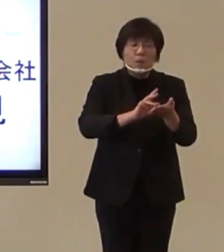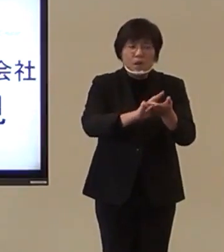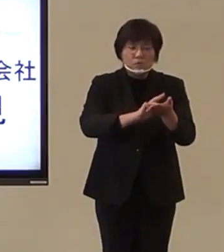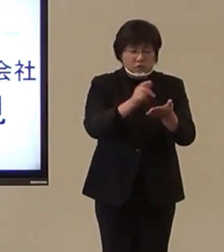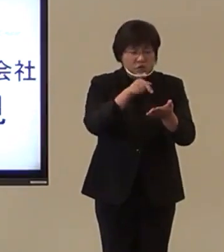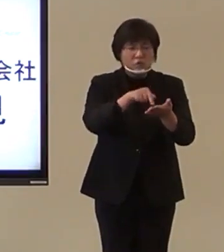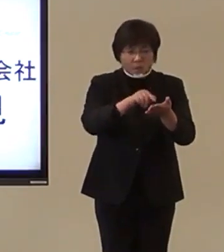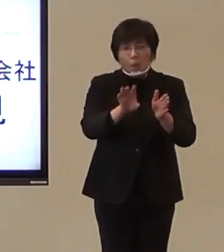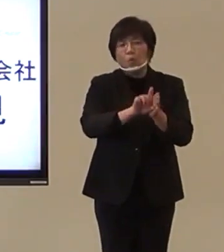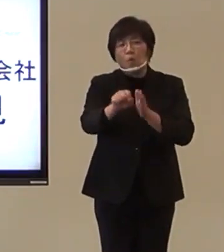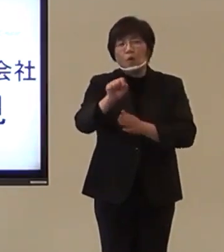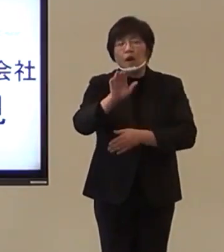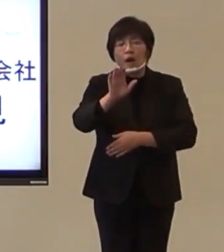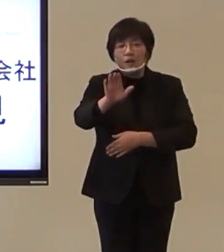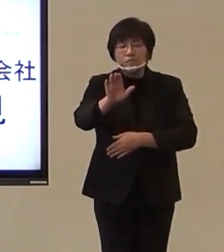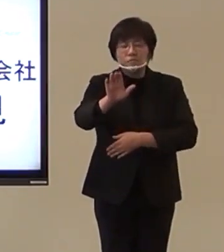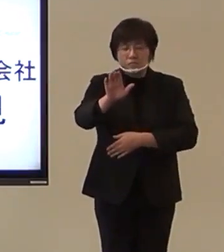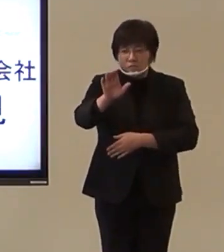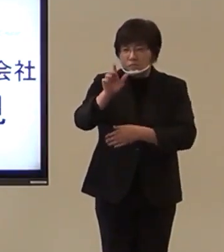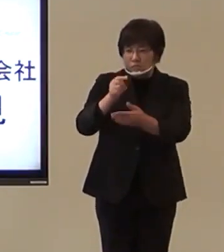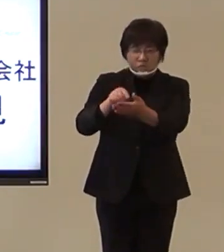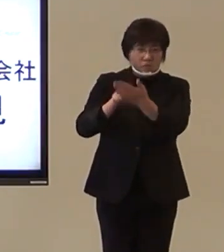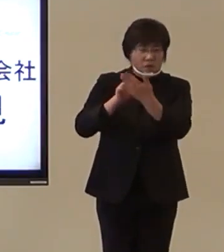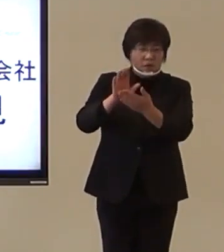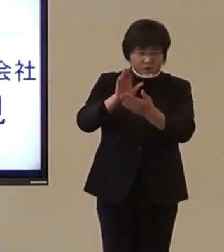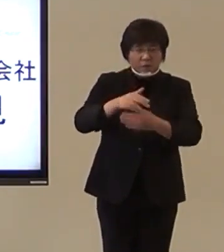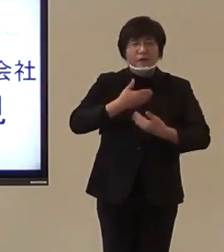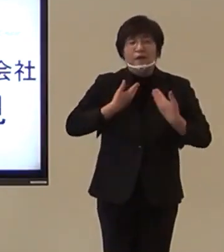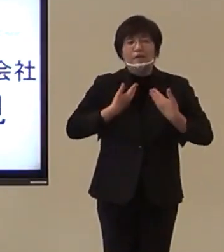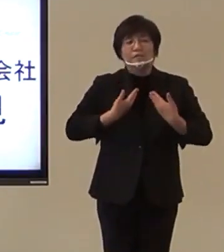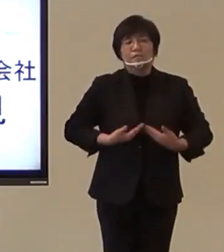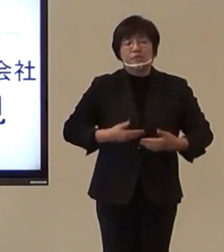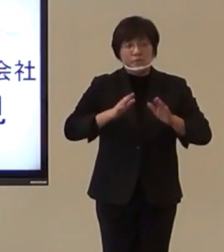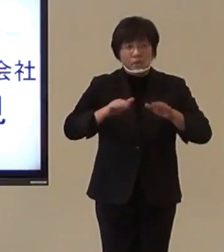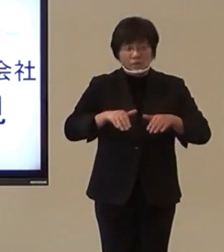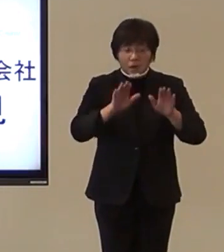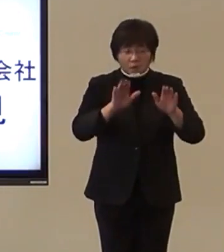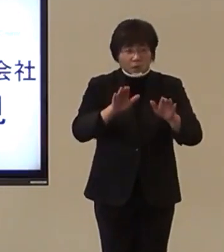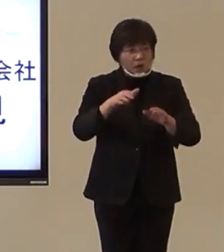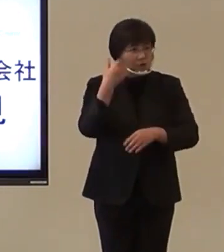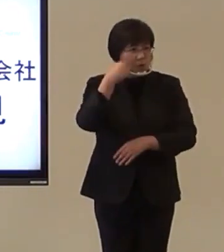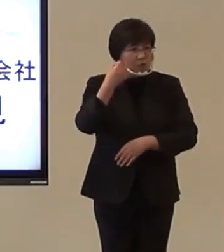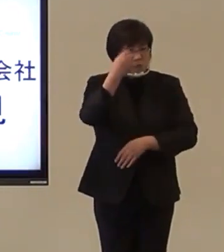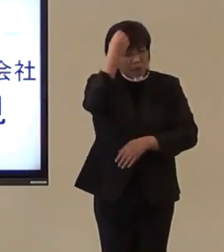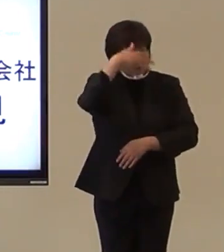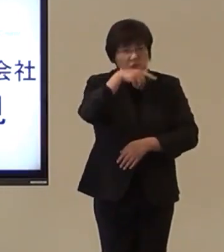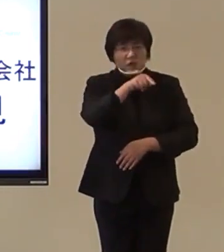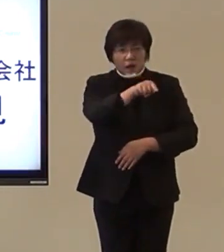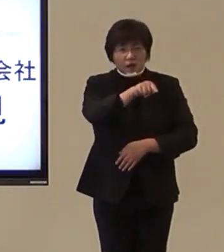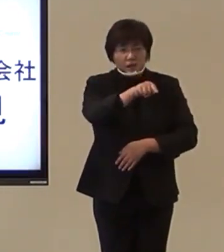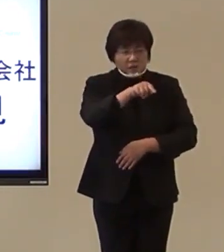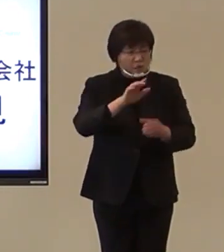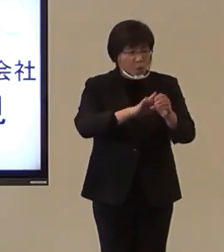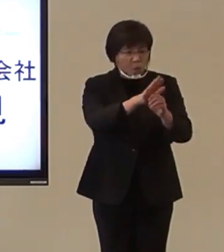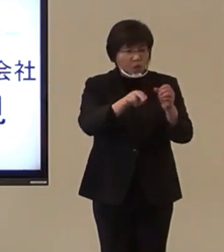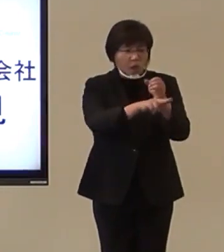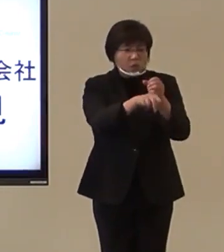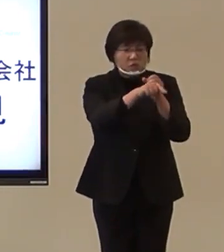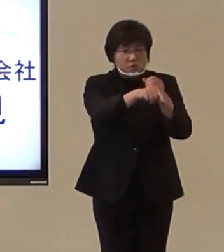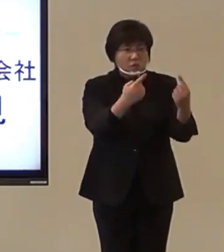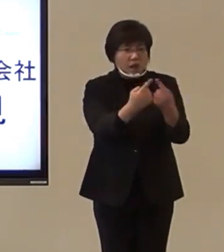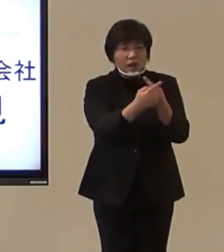形で私も安心しました。で今回のですね、南アフリカにおいた変異は実